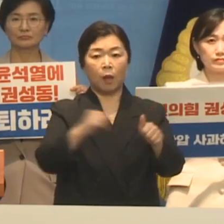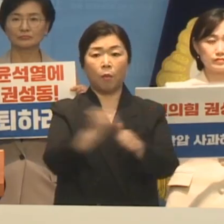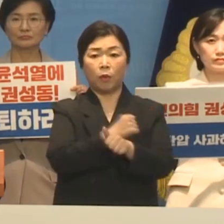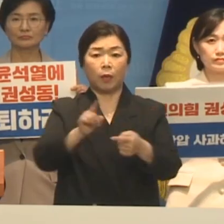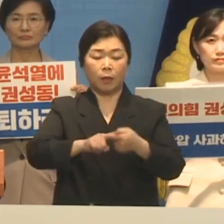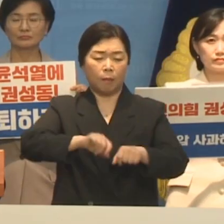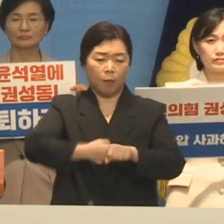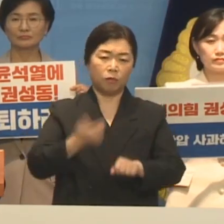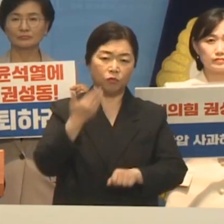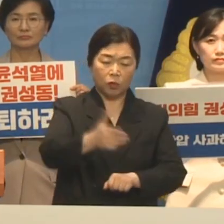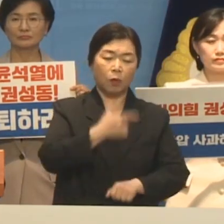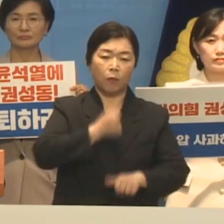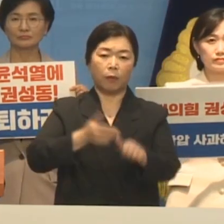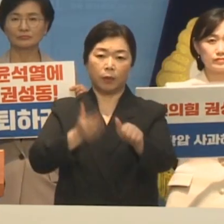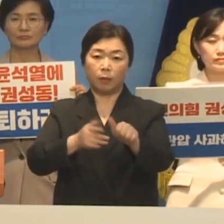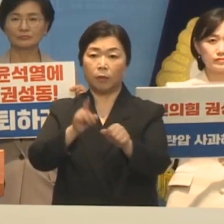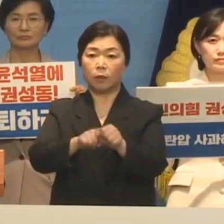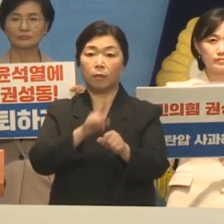기자회견을 마련했습니다.